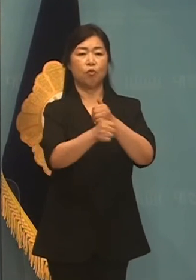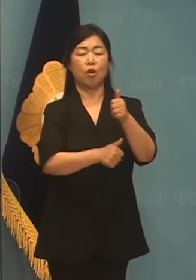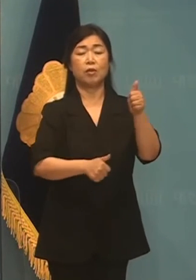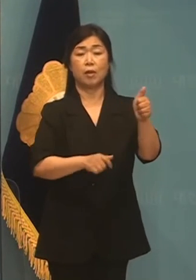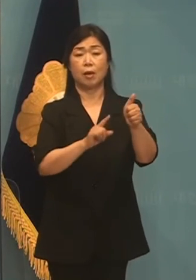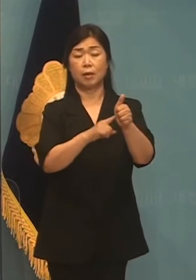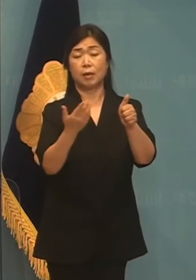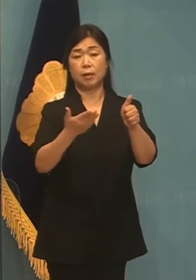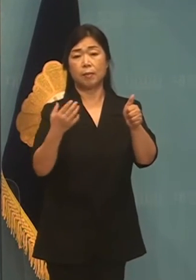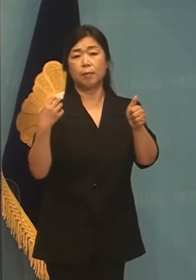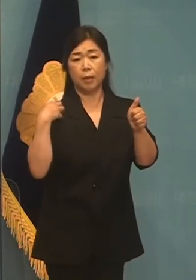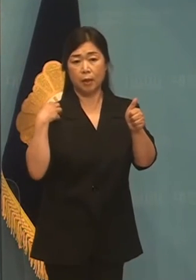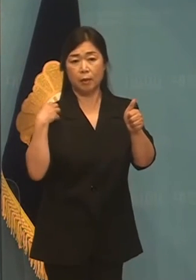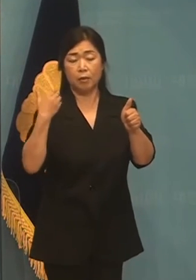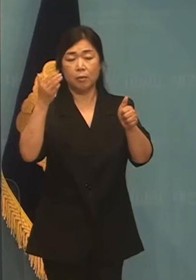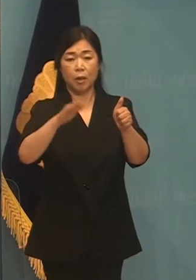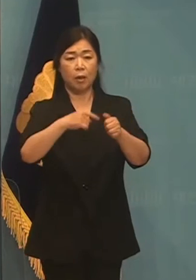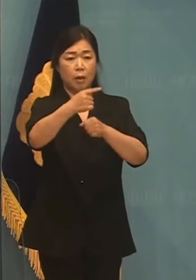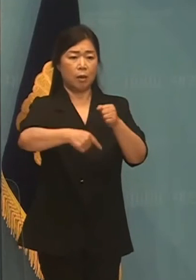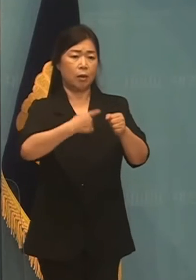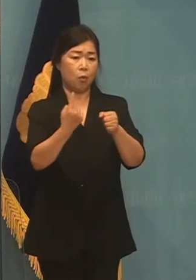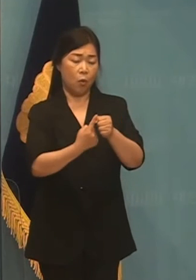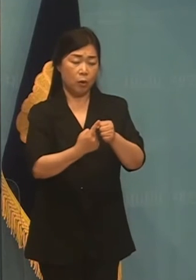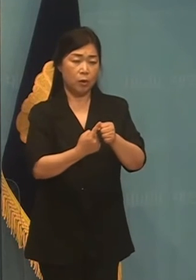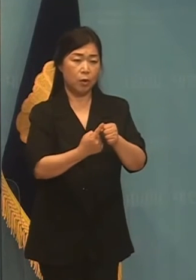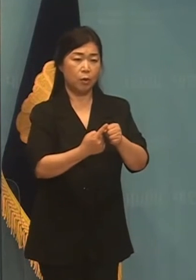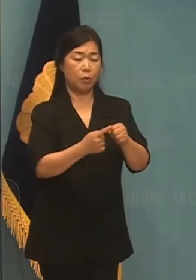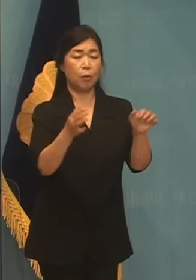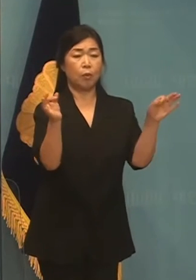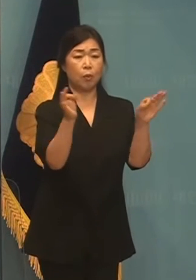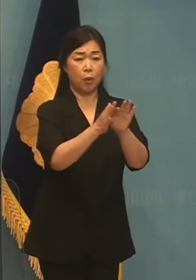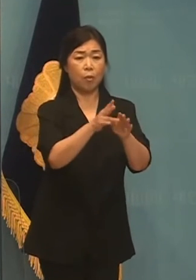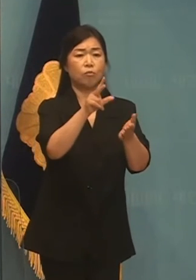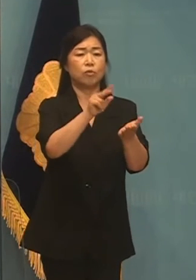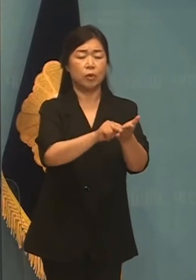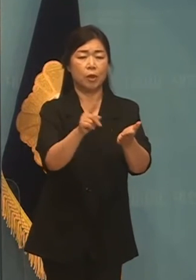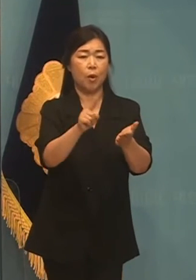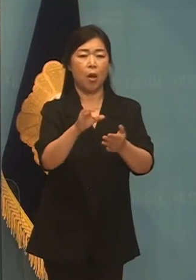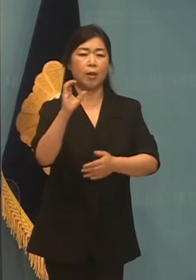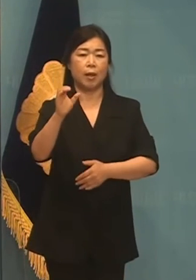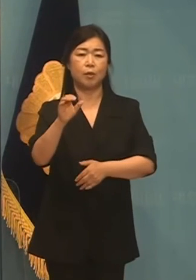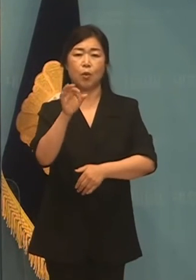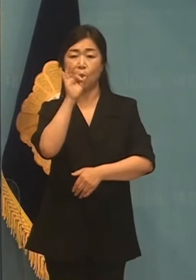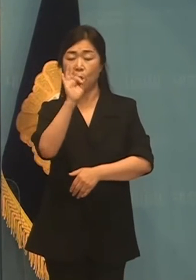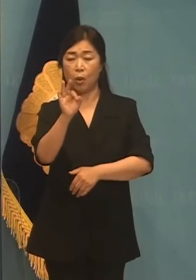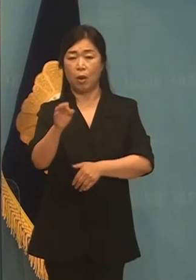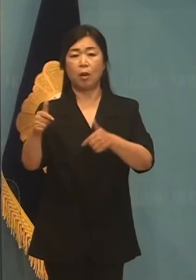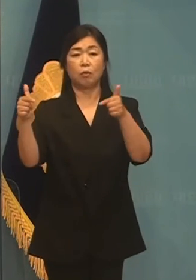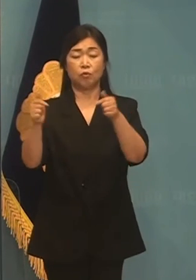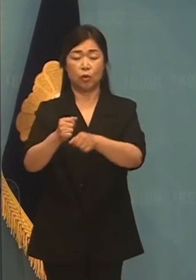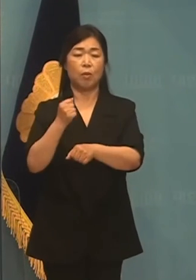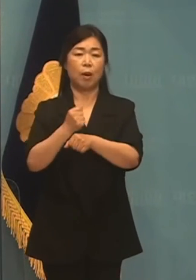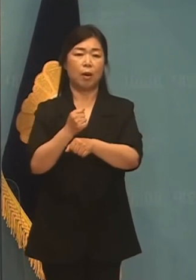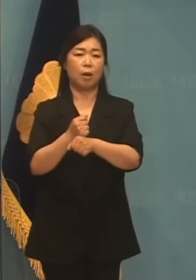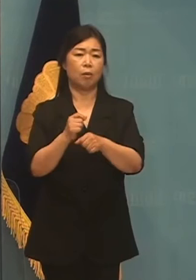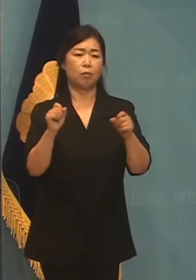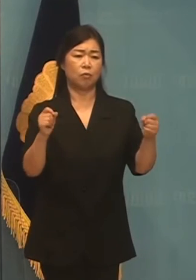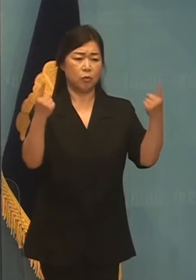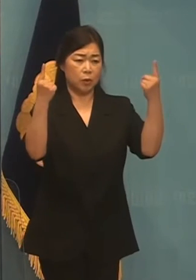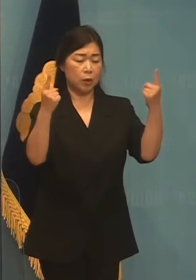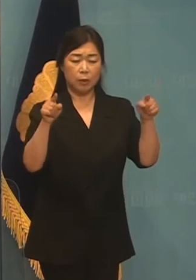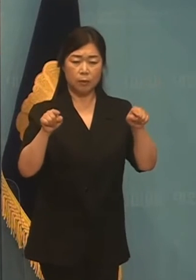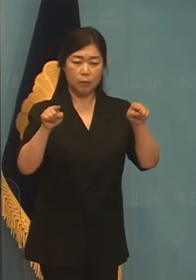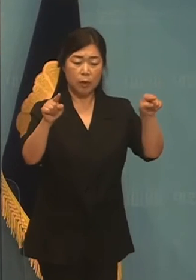그러나 탈원전은 탄소 중립과 양립할 수 없다는 것이 전문가들의